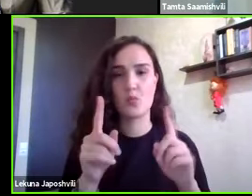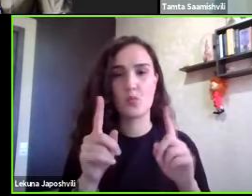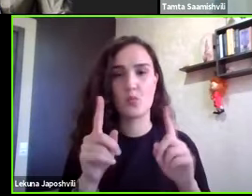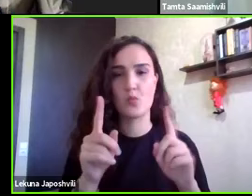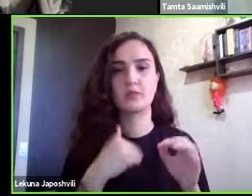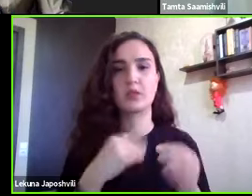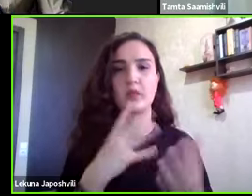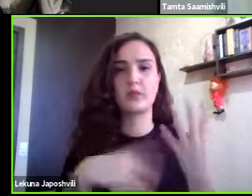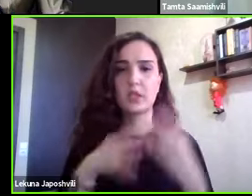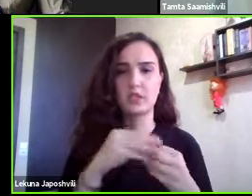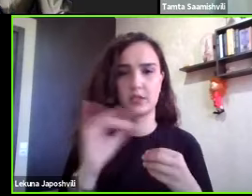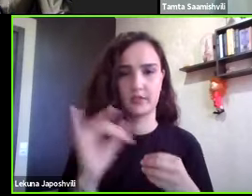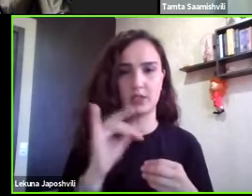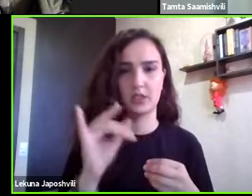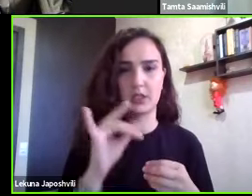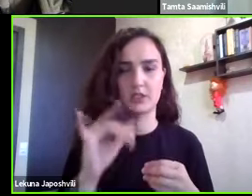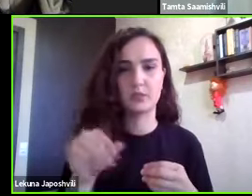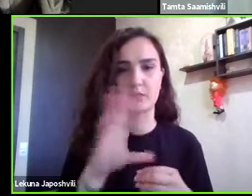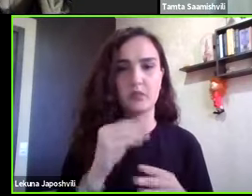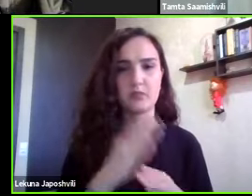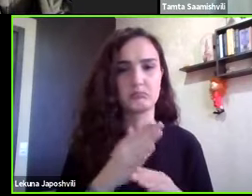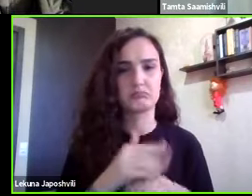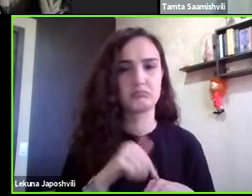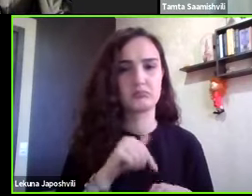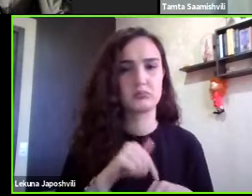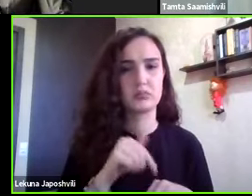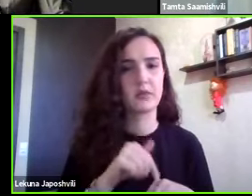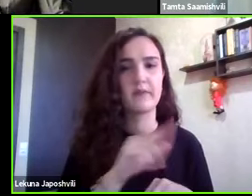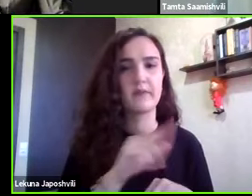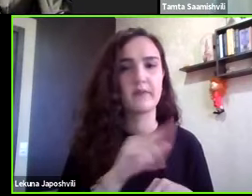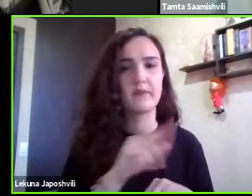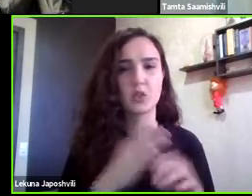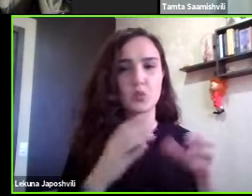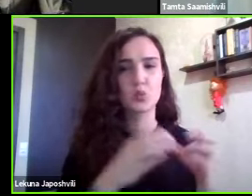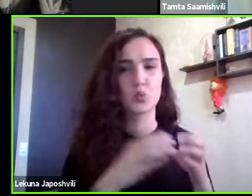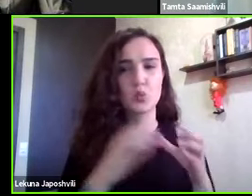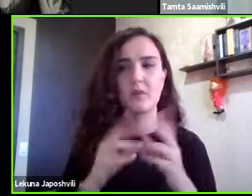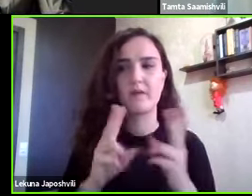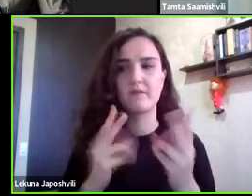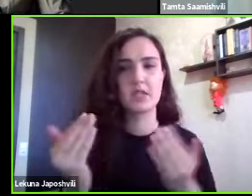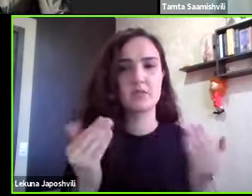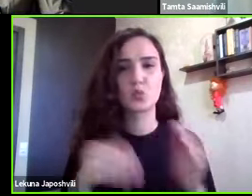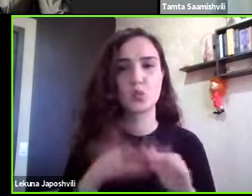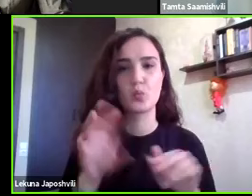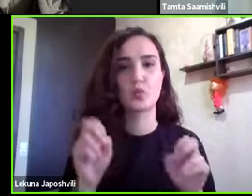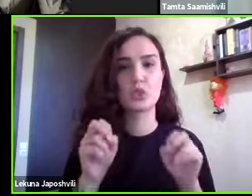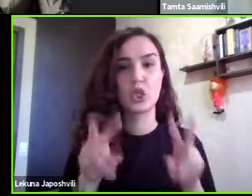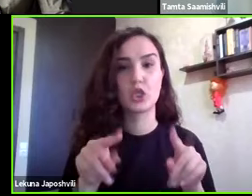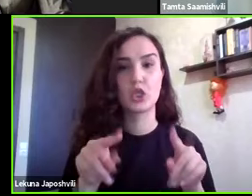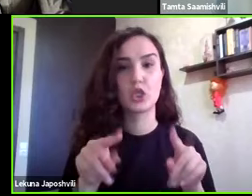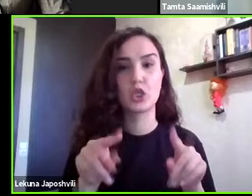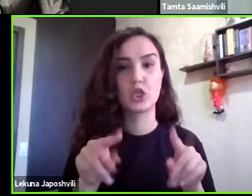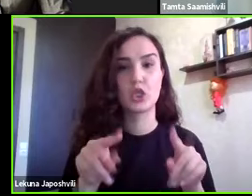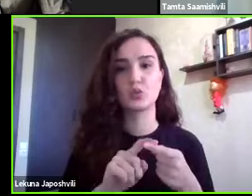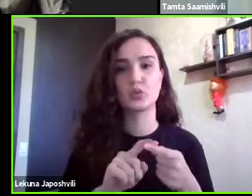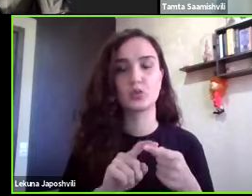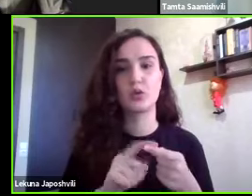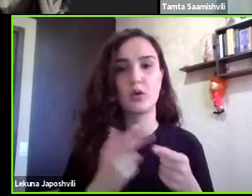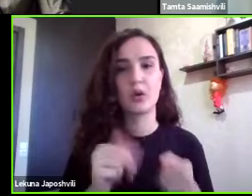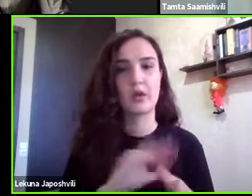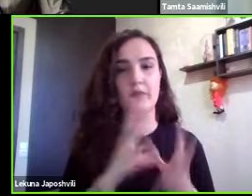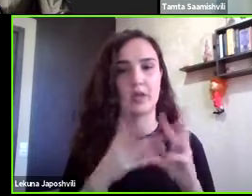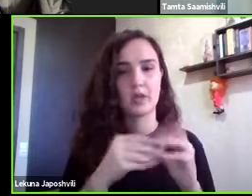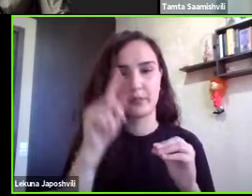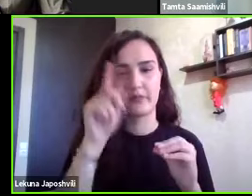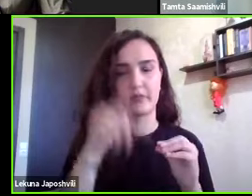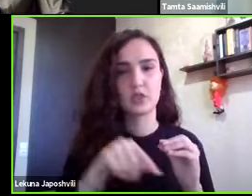ყველას გვაინტერესებს და ყველას გვაწუხებს, ვინ შედის მოწყვლა ჯგუფში, ვისთვის არის უფრო საშიში ეს ვირუსი, ხო? და ყველამ ვიცით